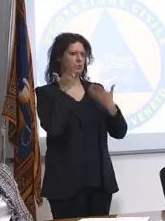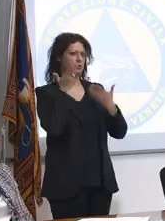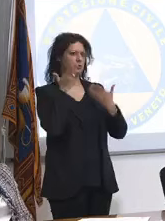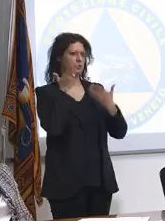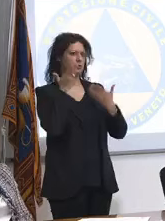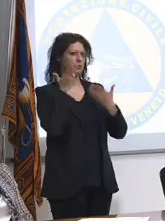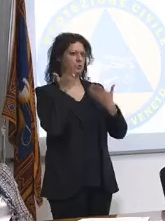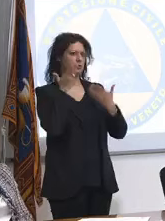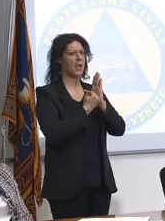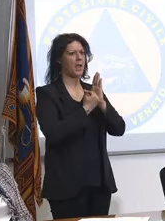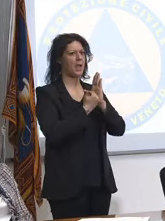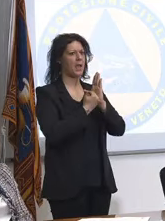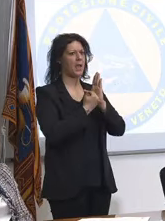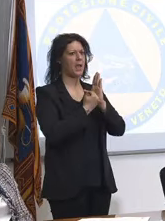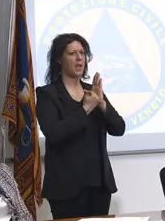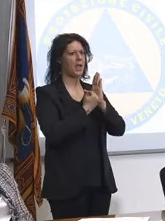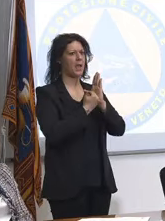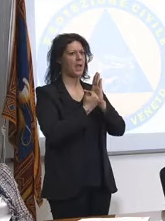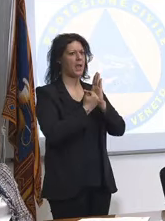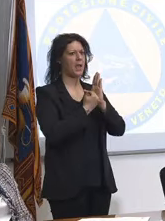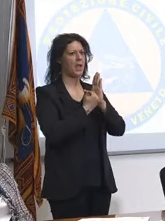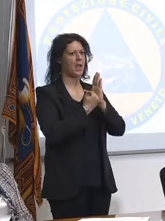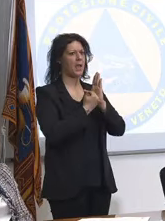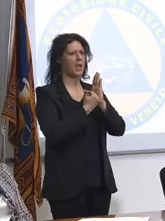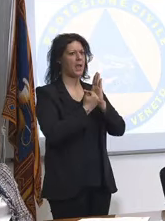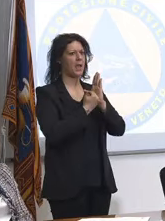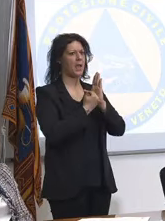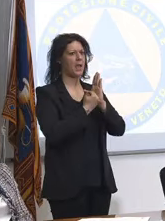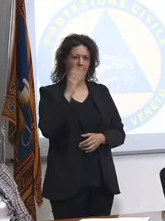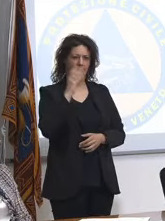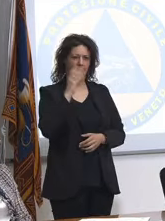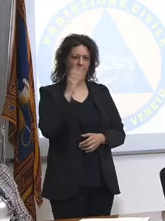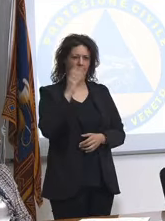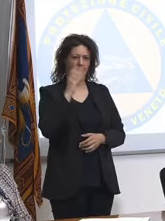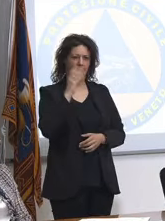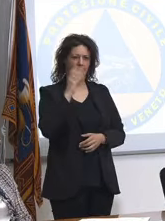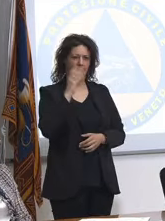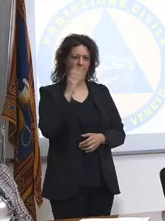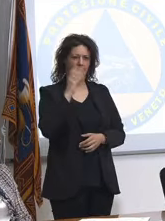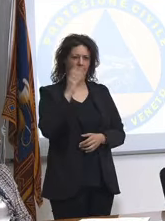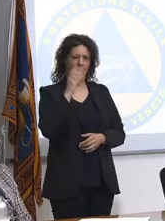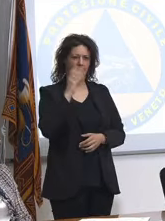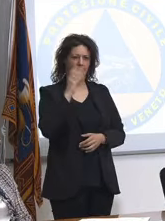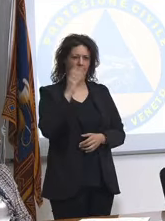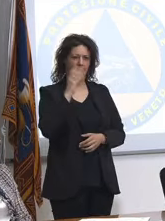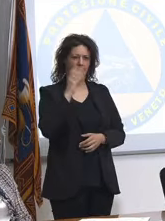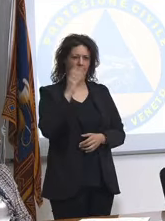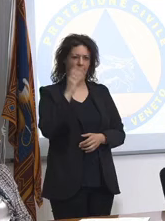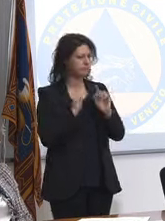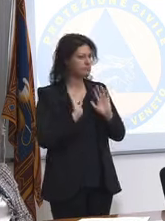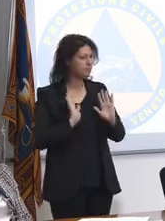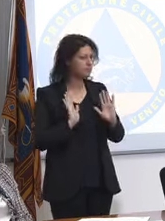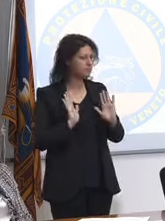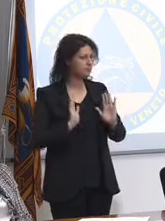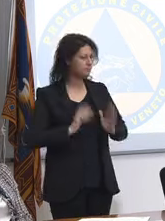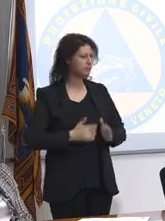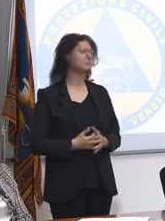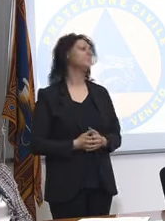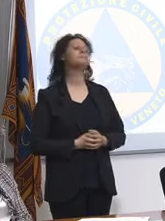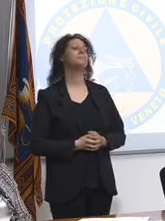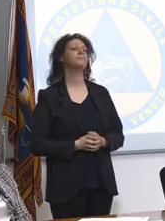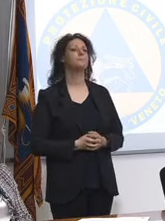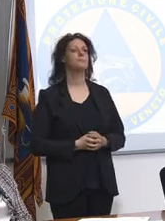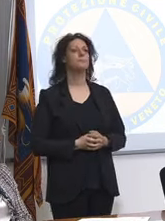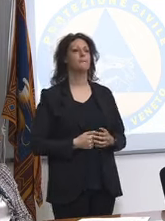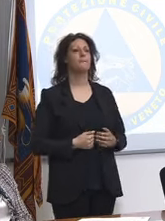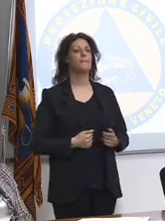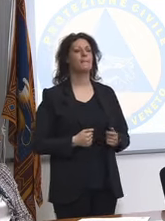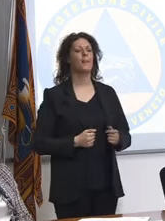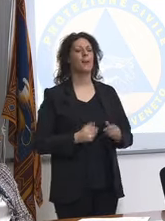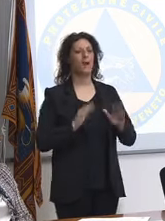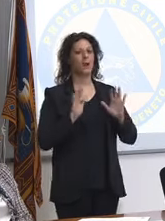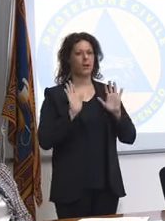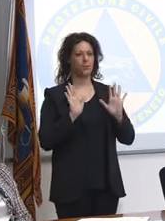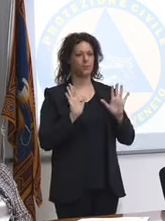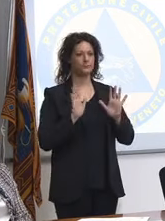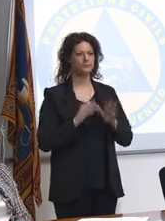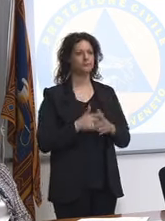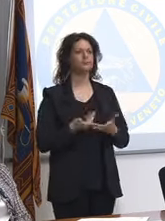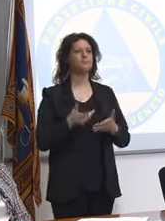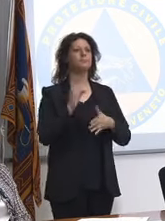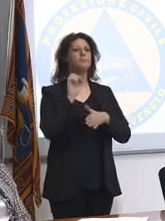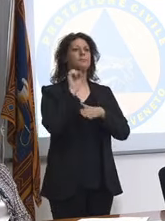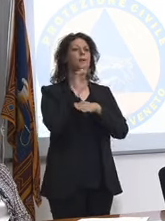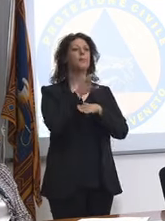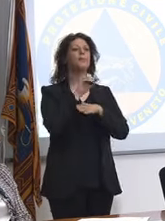scontro aperto tra i suoi sanitari? No, guardi, però, miei sanitari, allora, premesso che il professor Crisanti è una